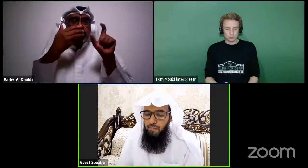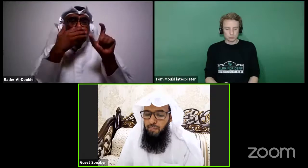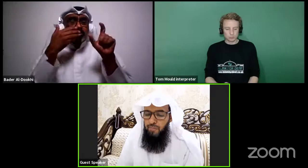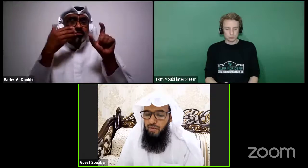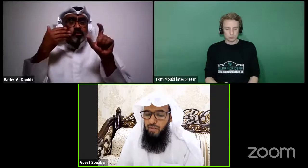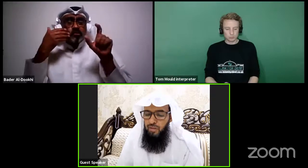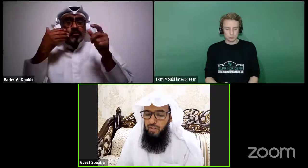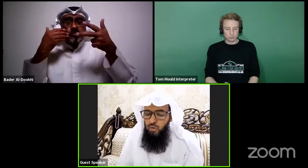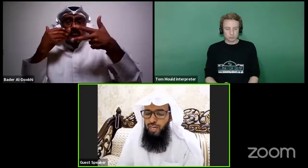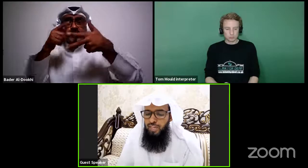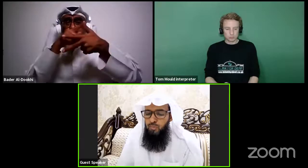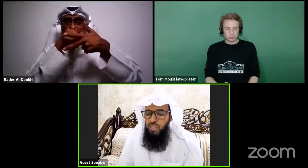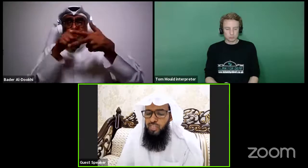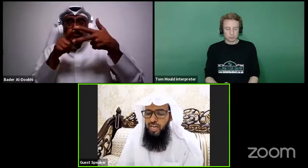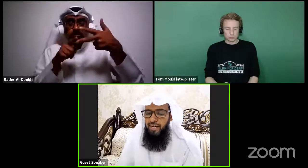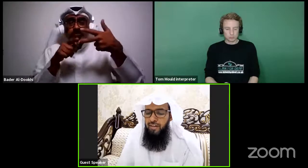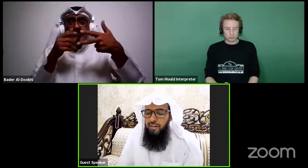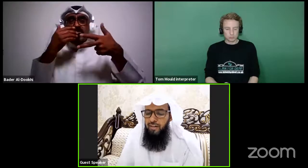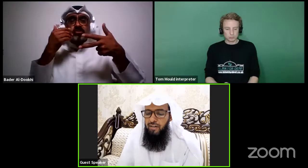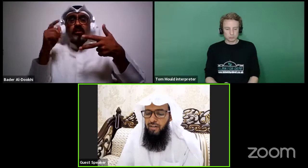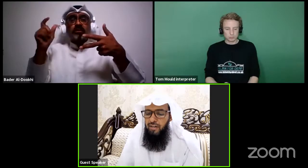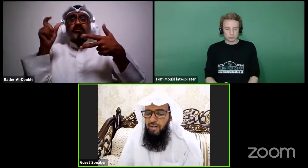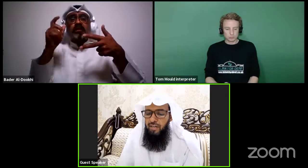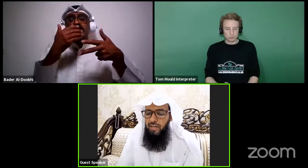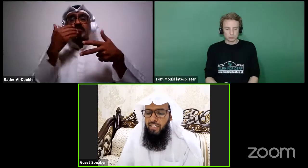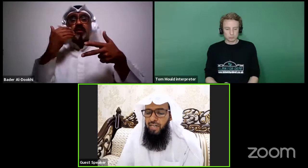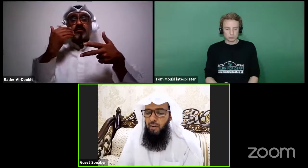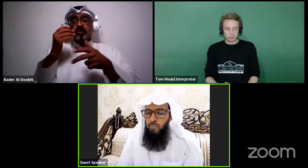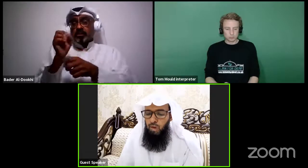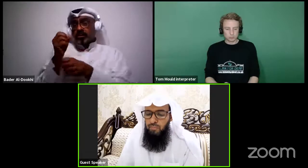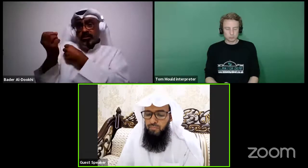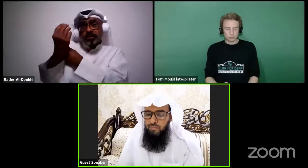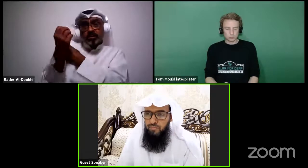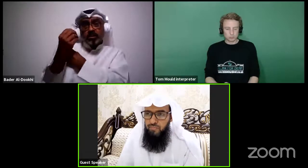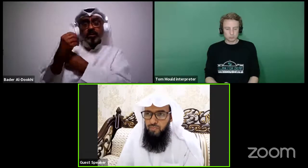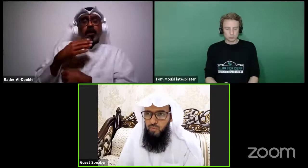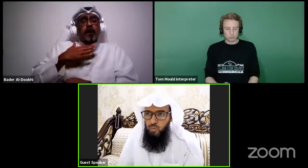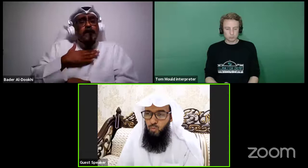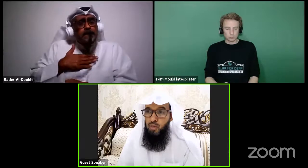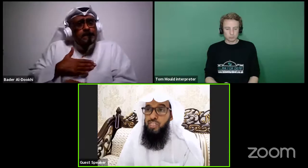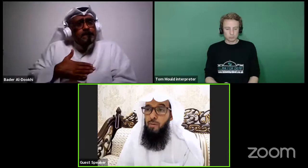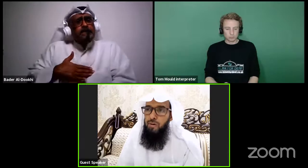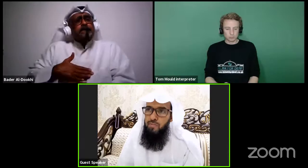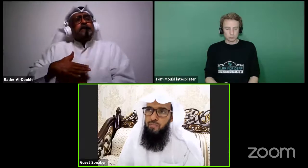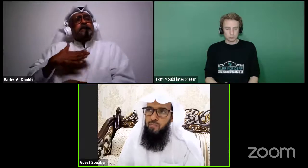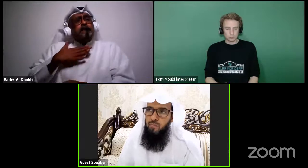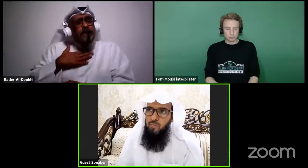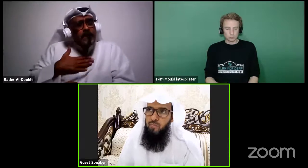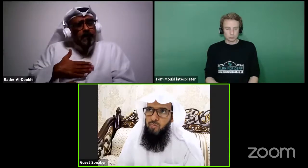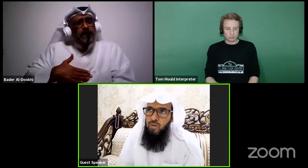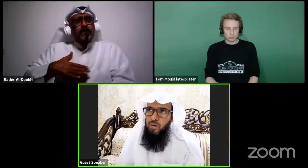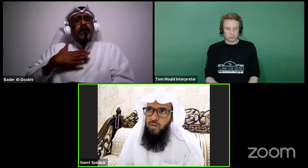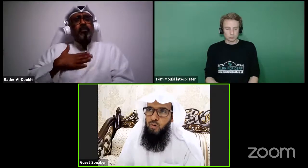فالصيام يعلم الإنسان التحمل والصبر،